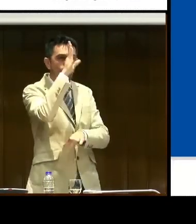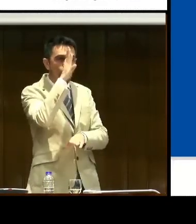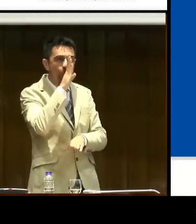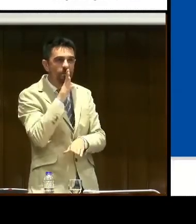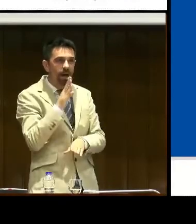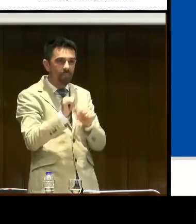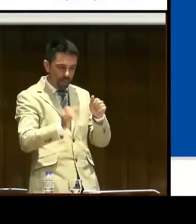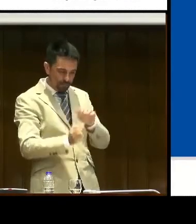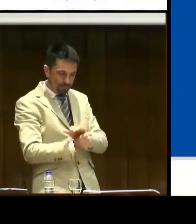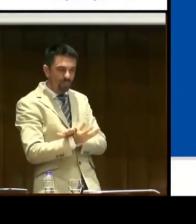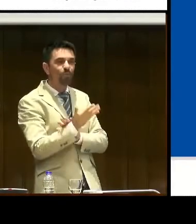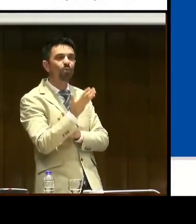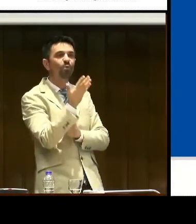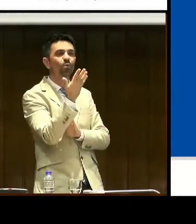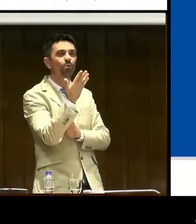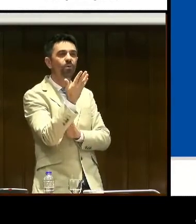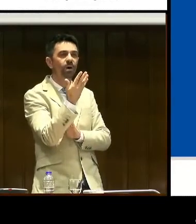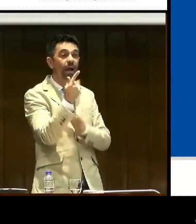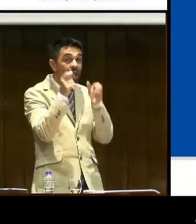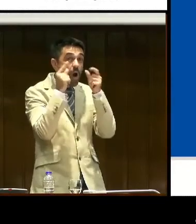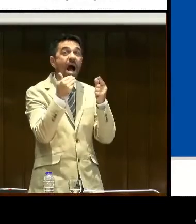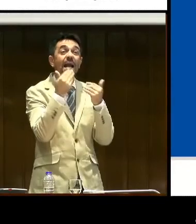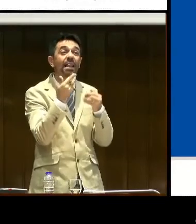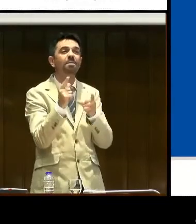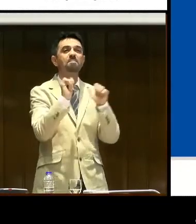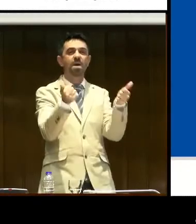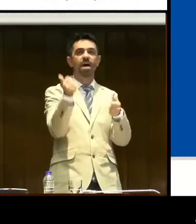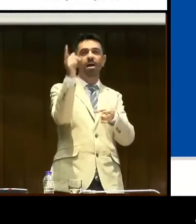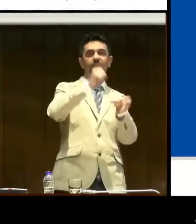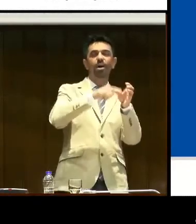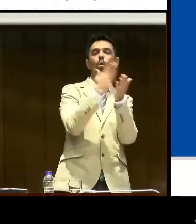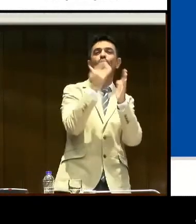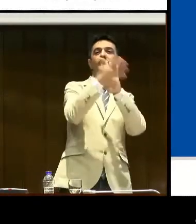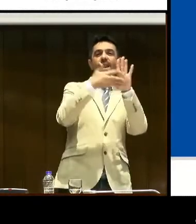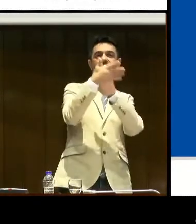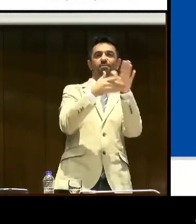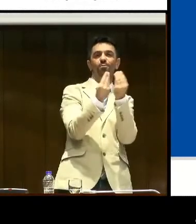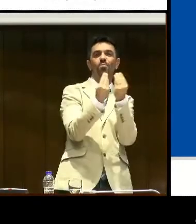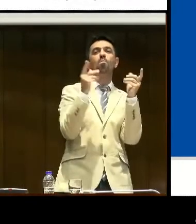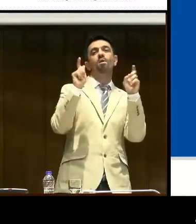estudios de lengua de signos con profesoras de la Federación de Sordos de la Comunidad Valenciana,